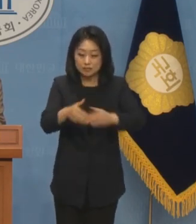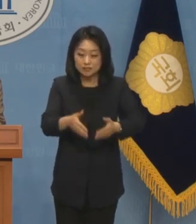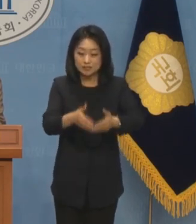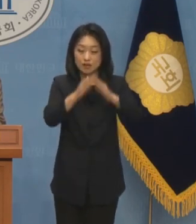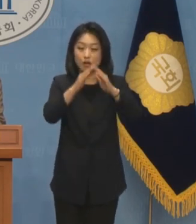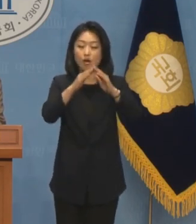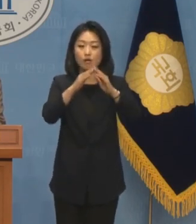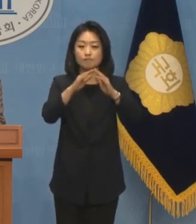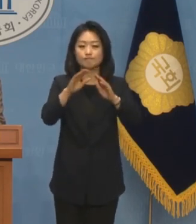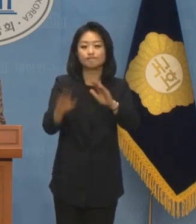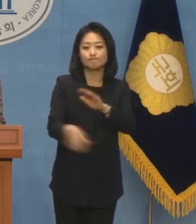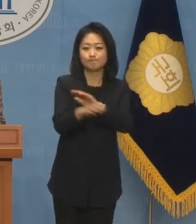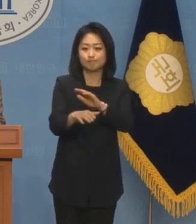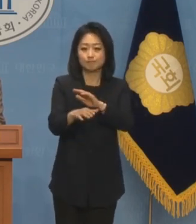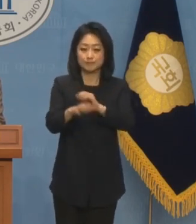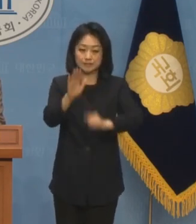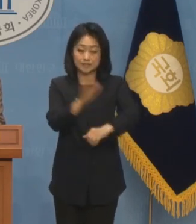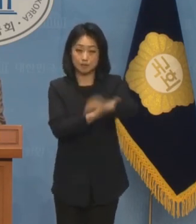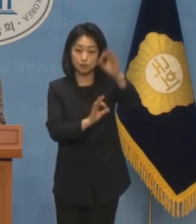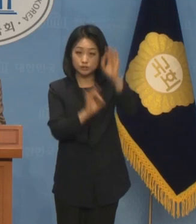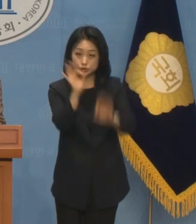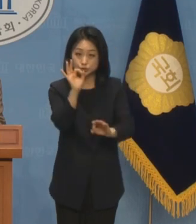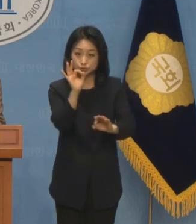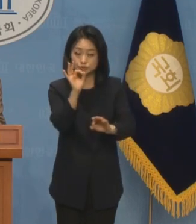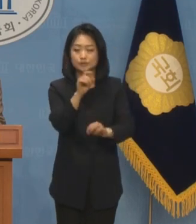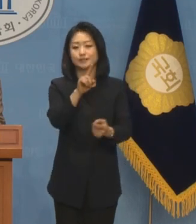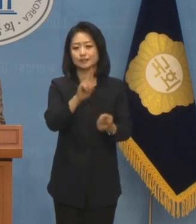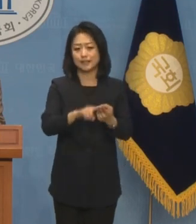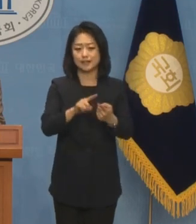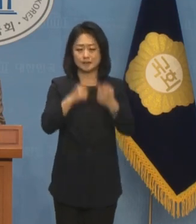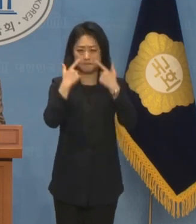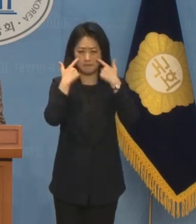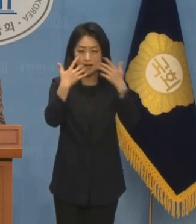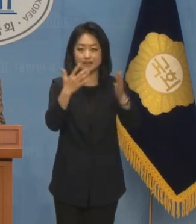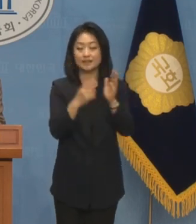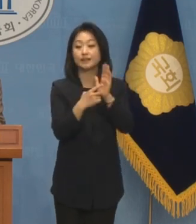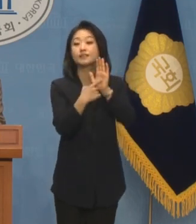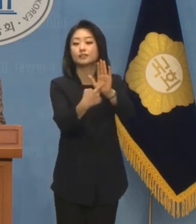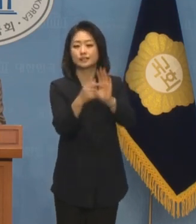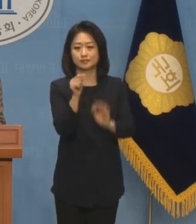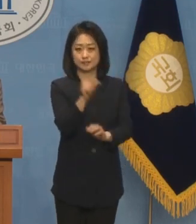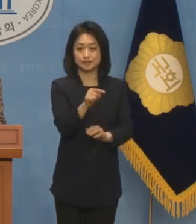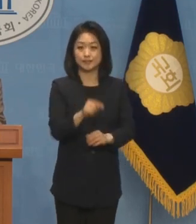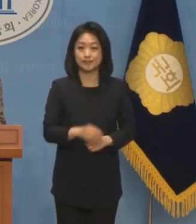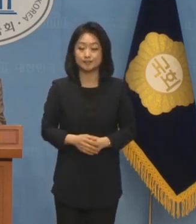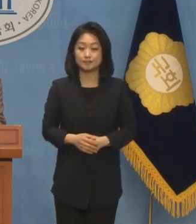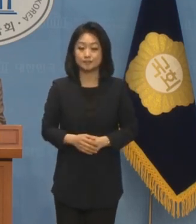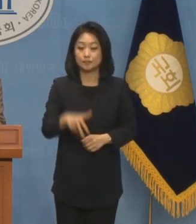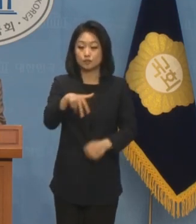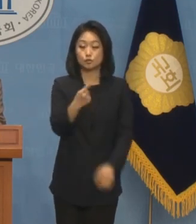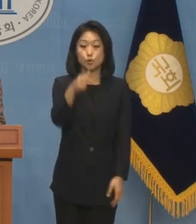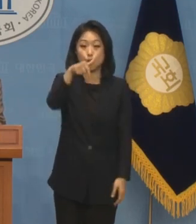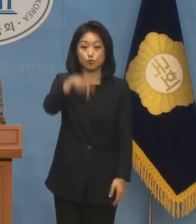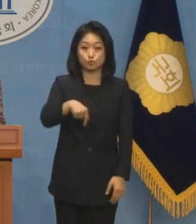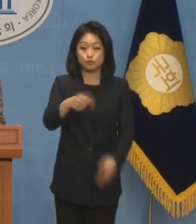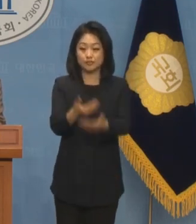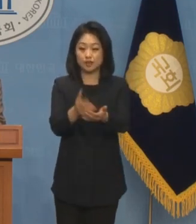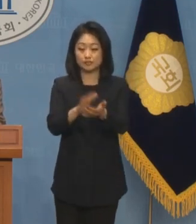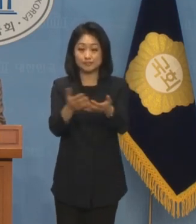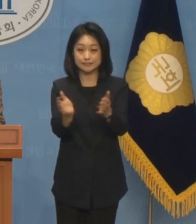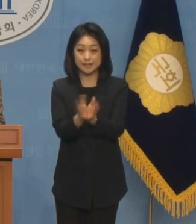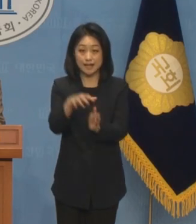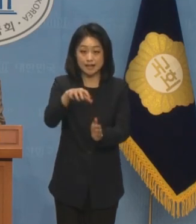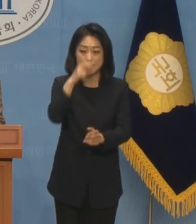윤석 정부의 무능과 무책임이 다시 한번 확 했습니다 조국 혁신당 감사원